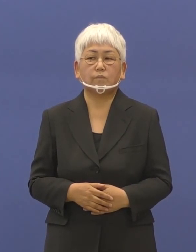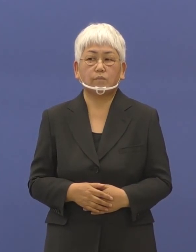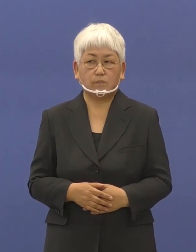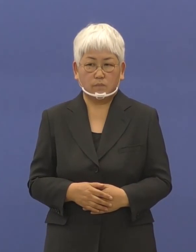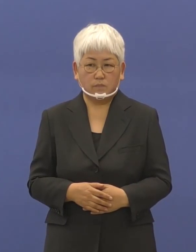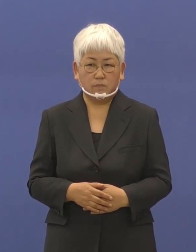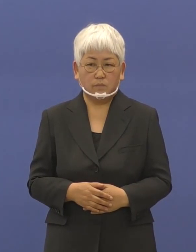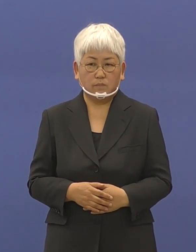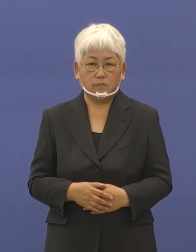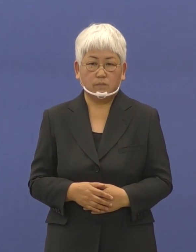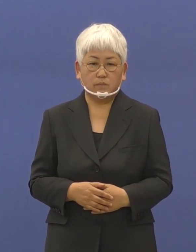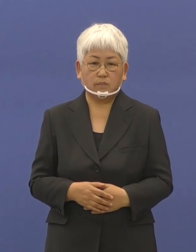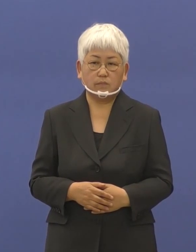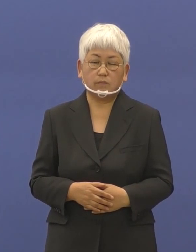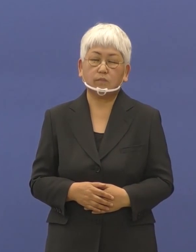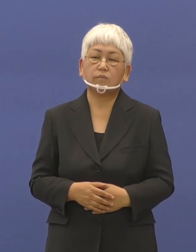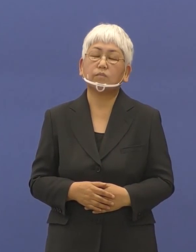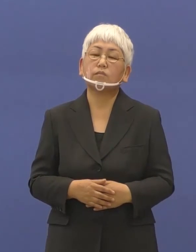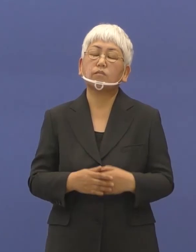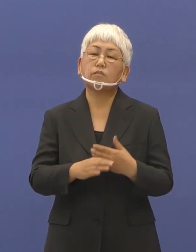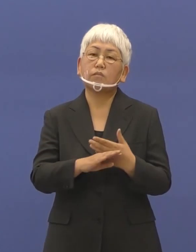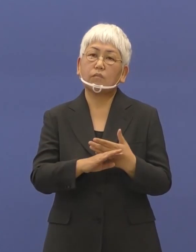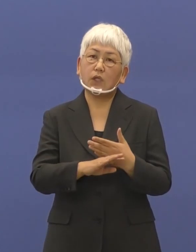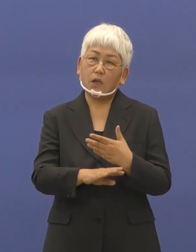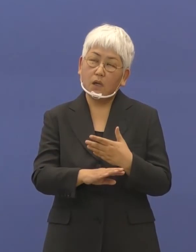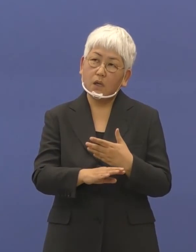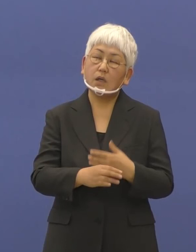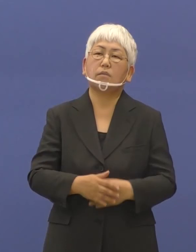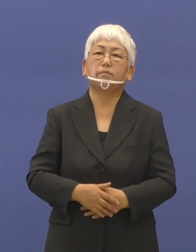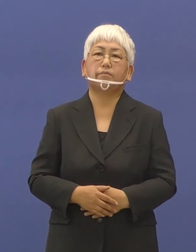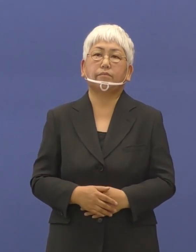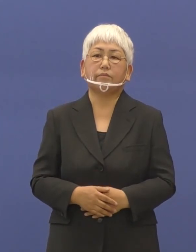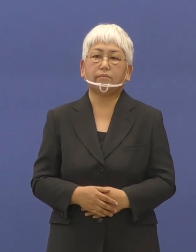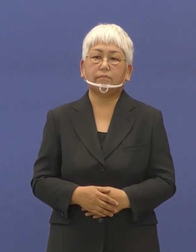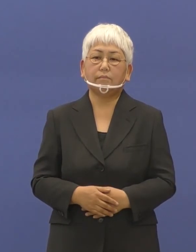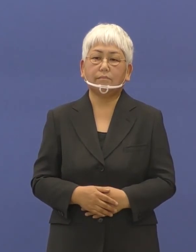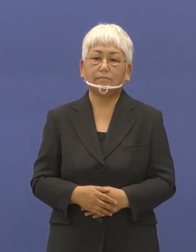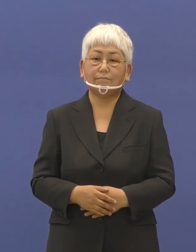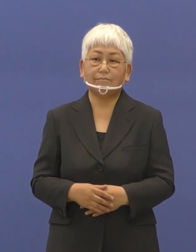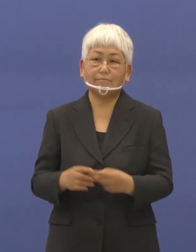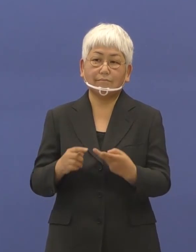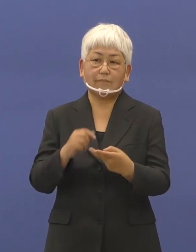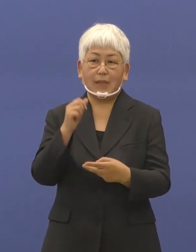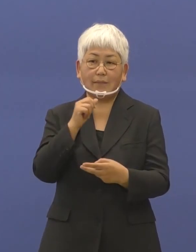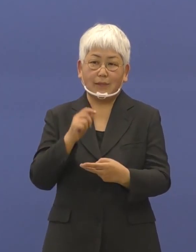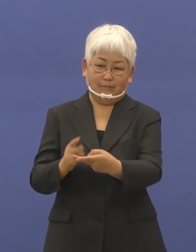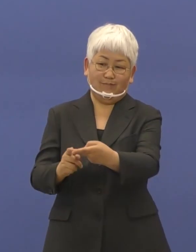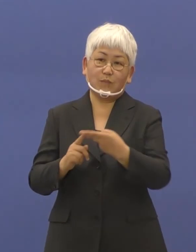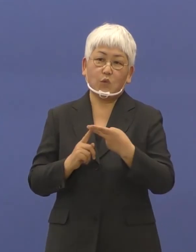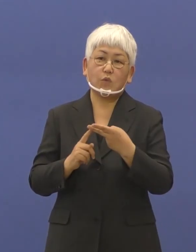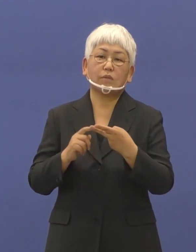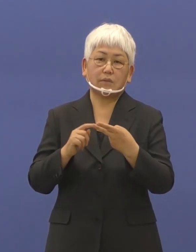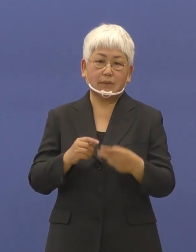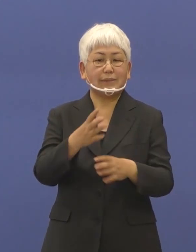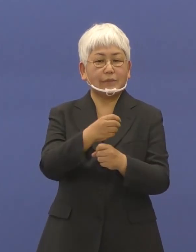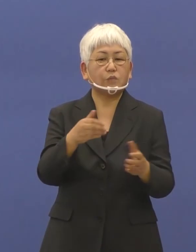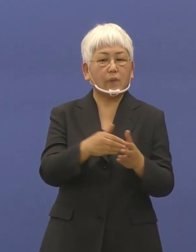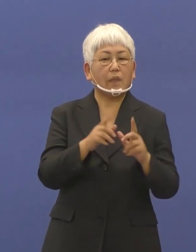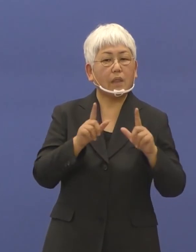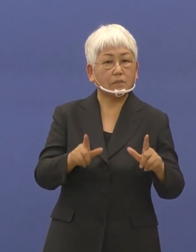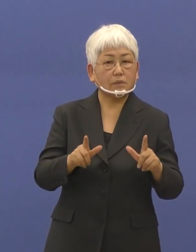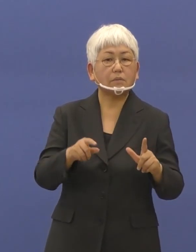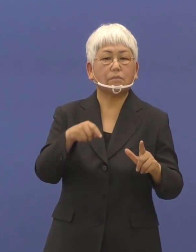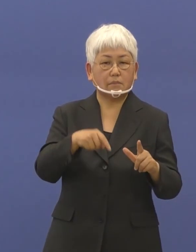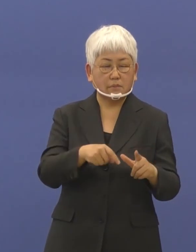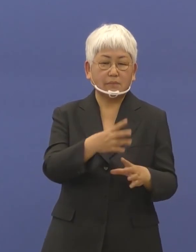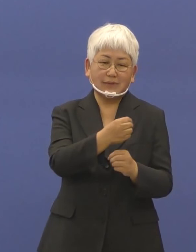あとは直接的にはやはり案内が来て何日までにご返事くださいとかあれば、その何